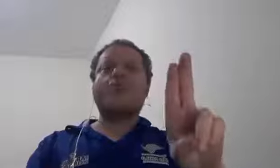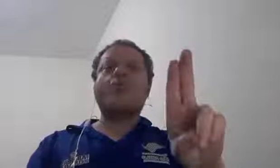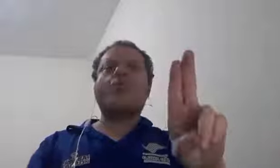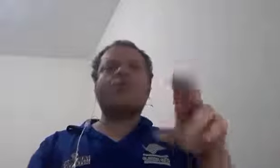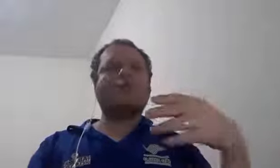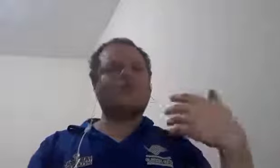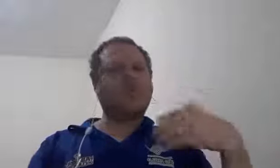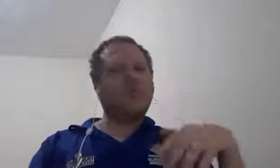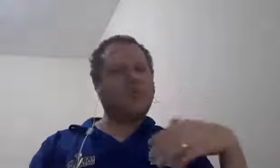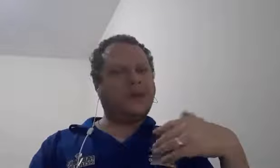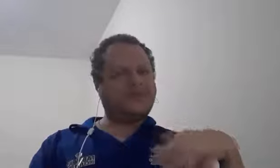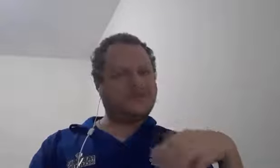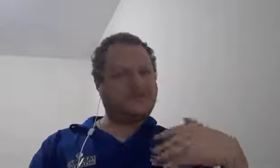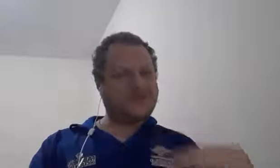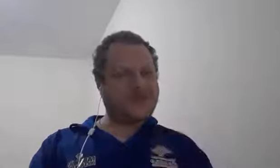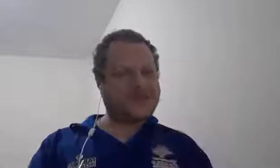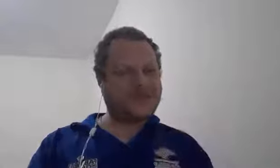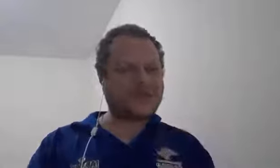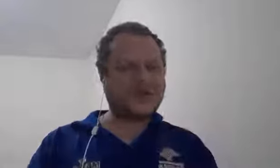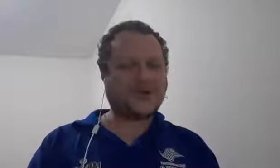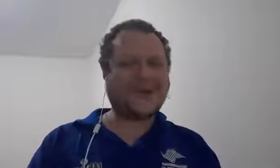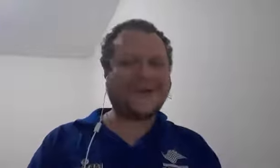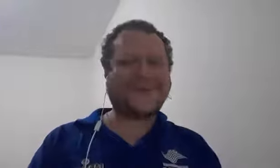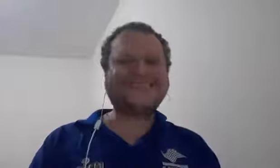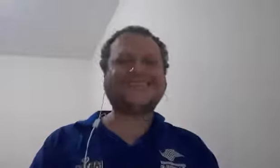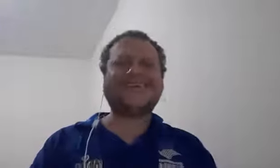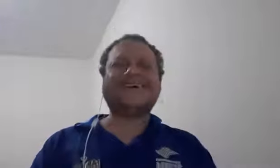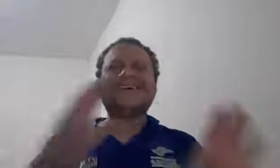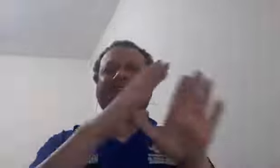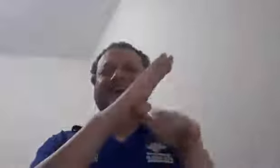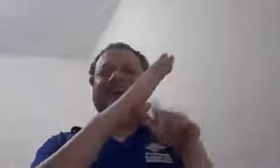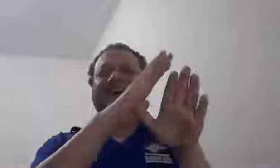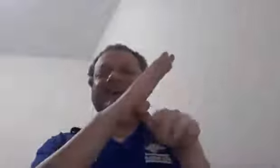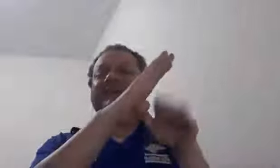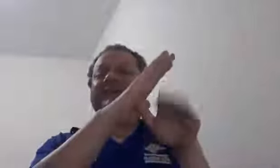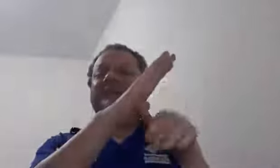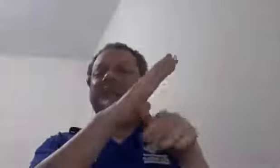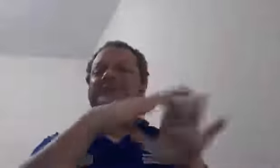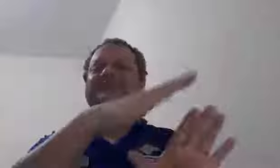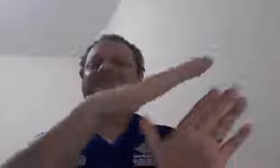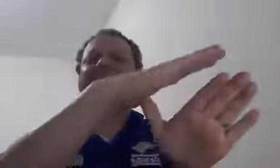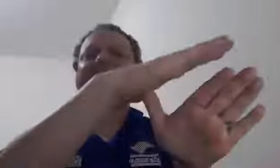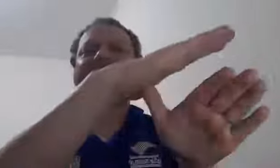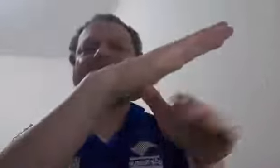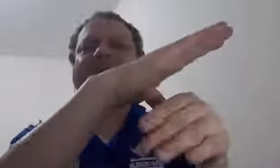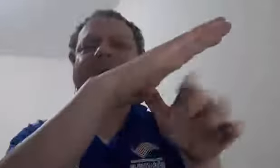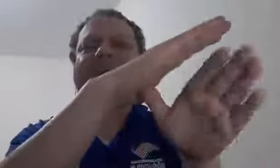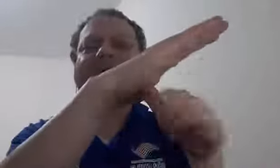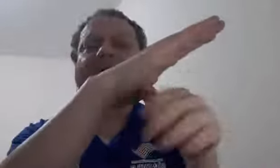Anhangabaú. Palavra difícil essa de dar chulogar, hein? Anhangabaú.